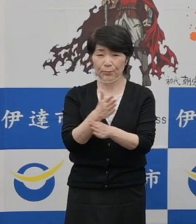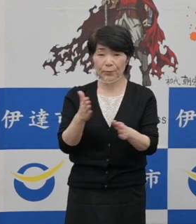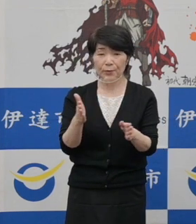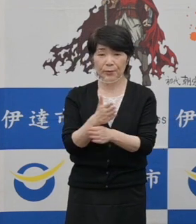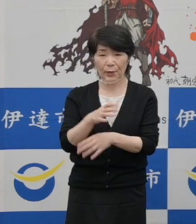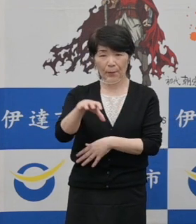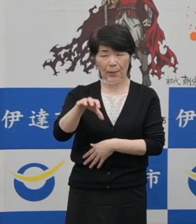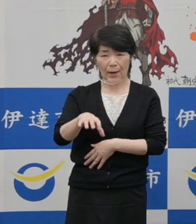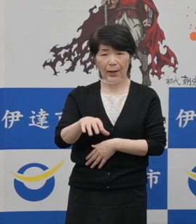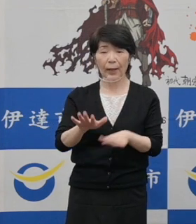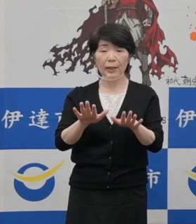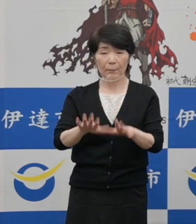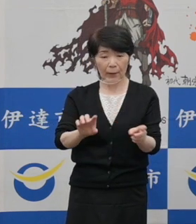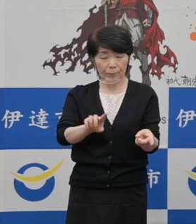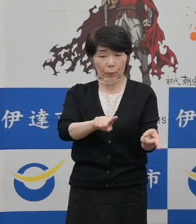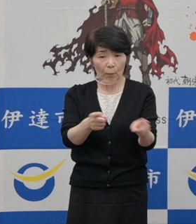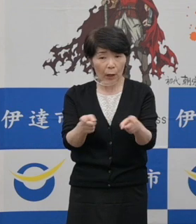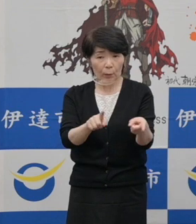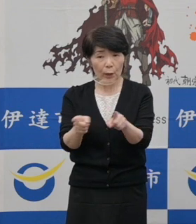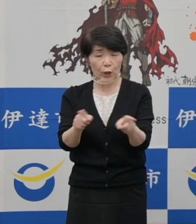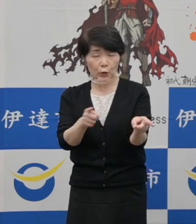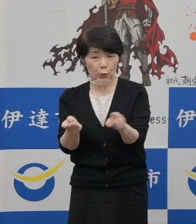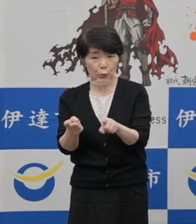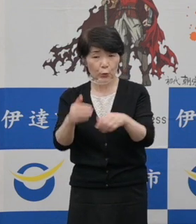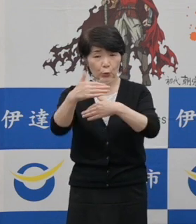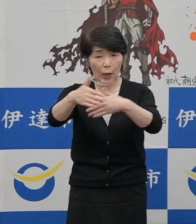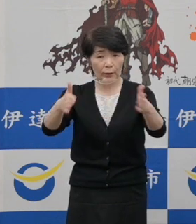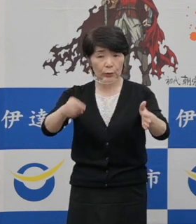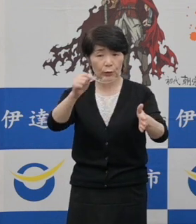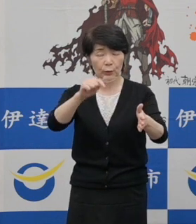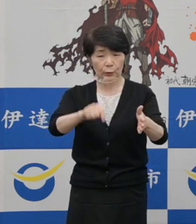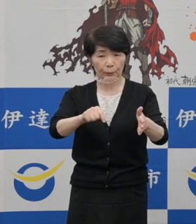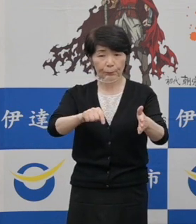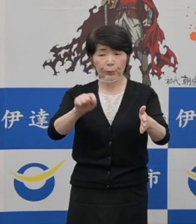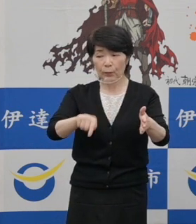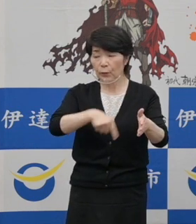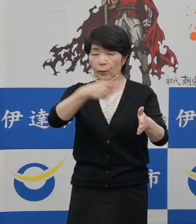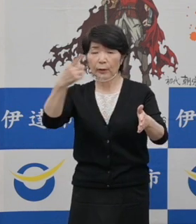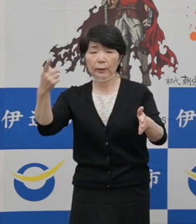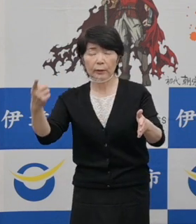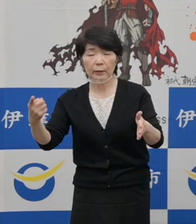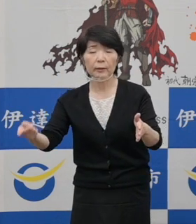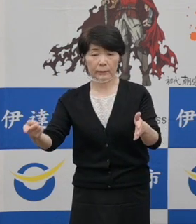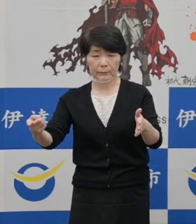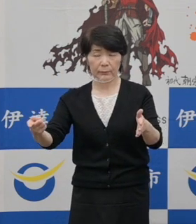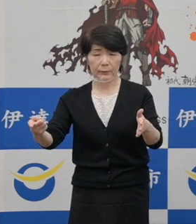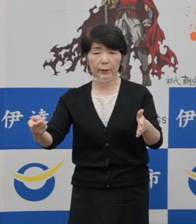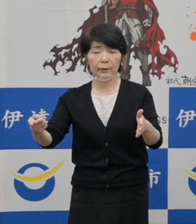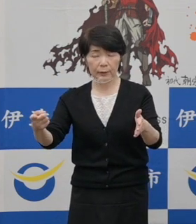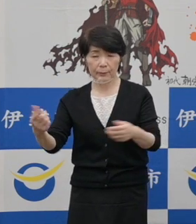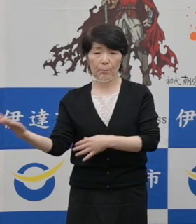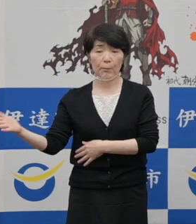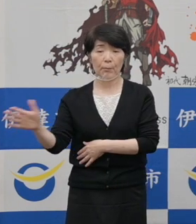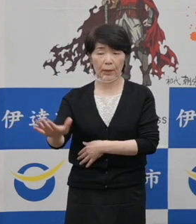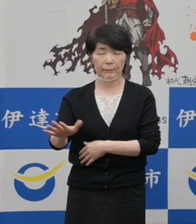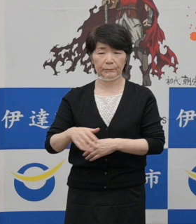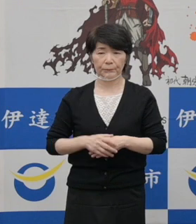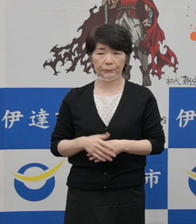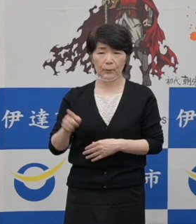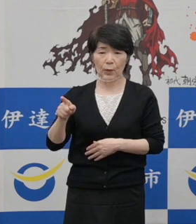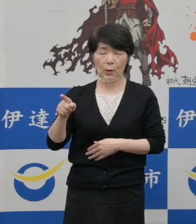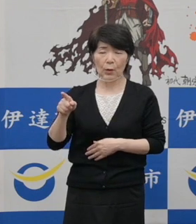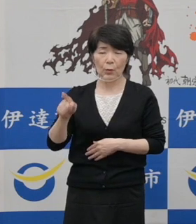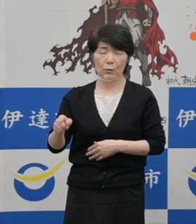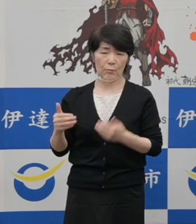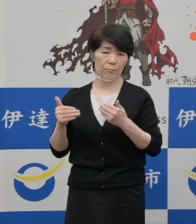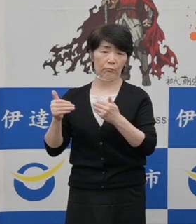在ありますバーベキューハウスの隣にですね、開放型休憩施設を新設していきます。新設に向け